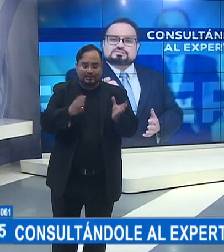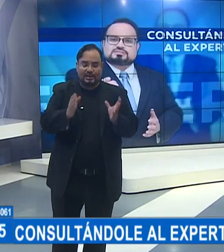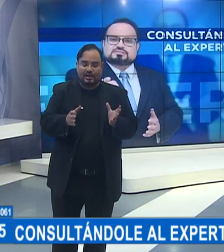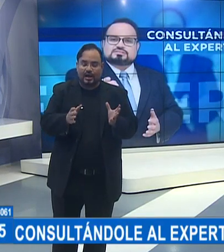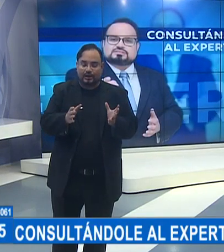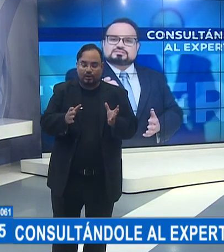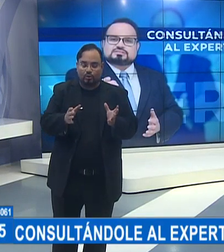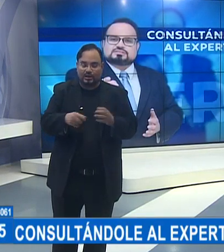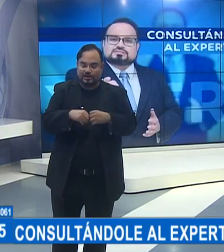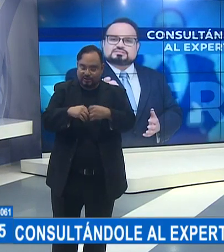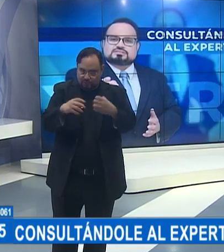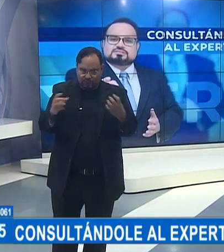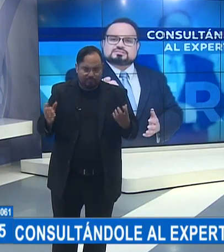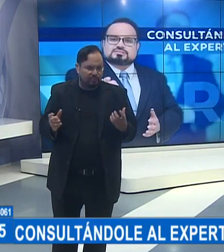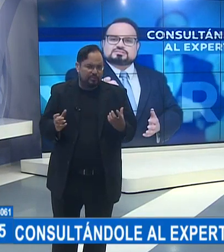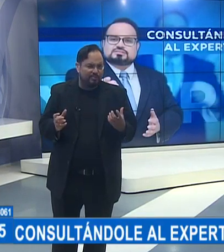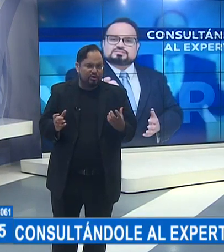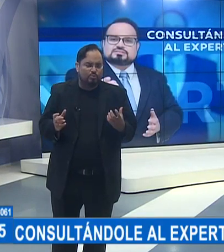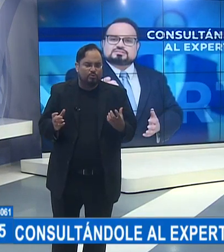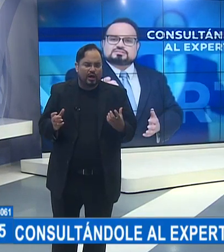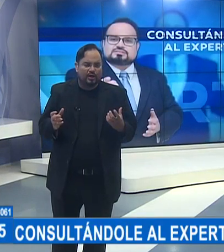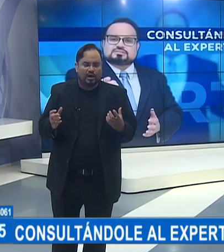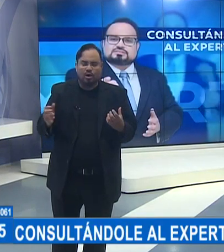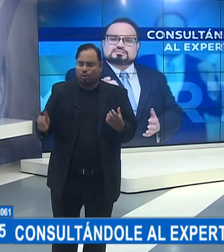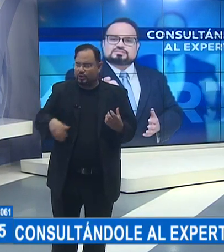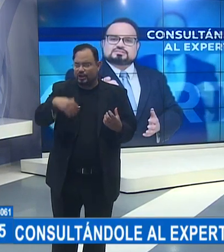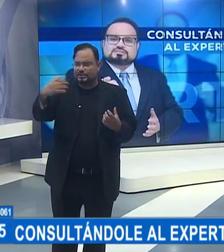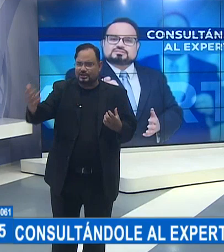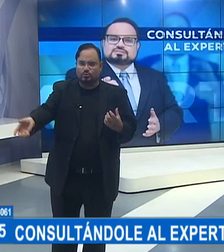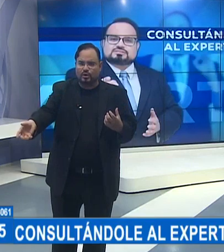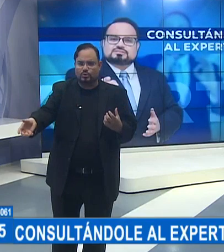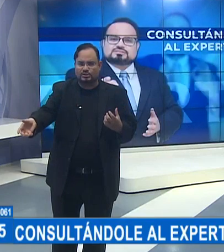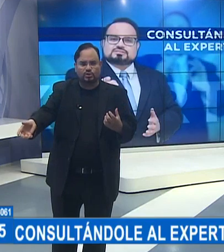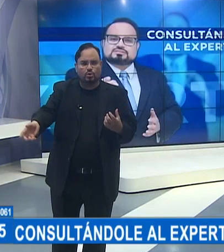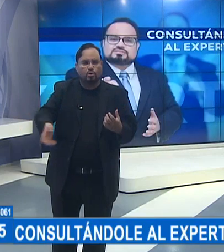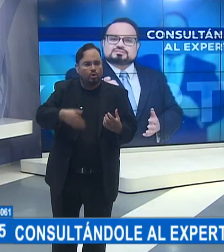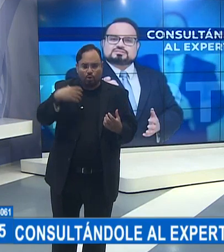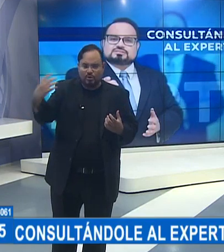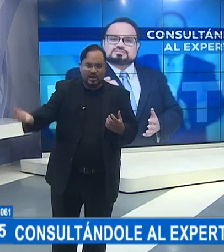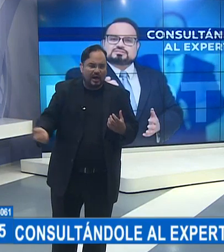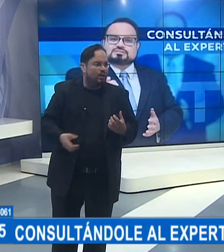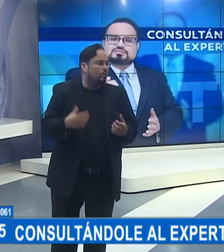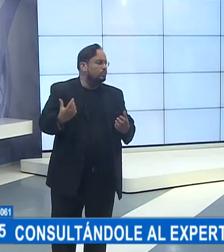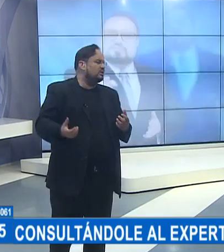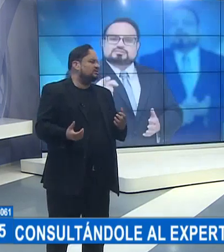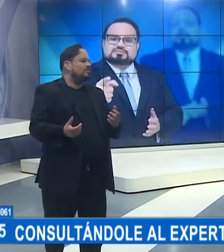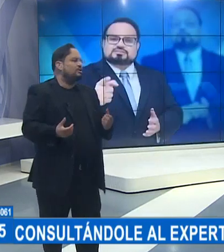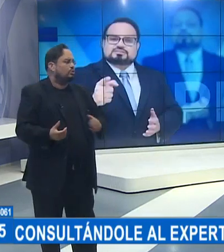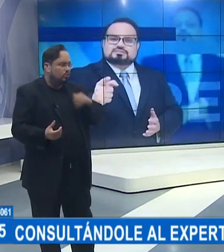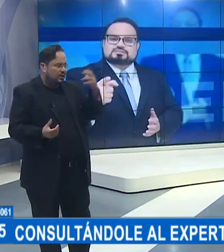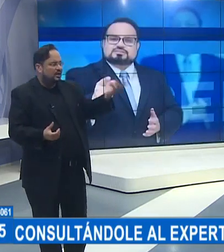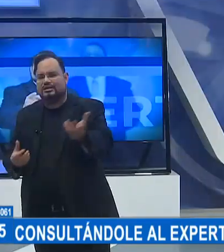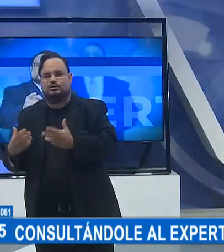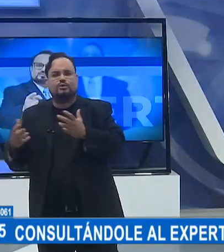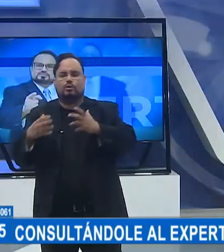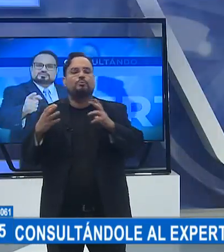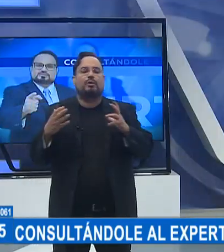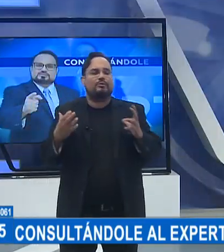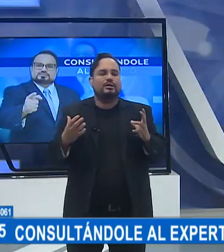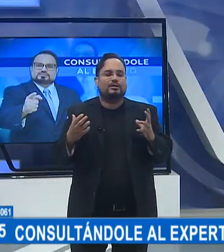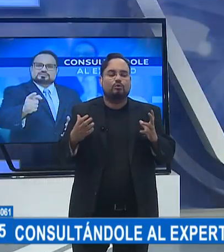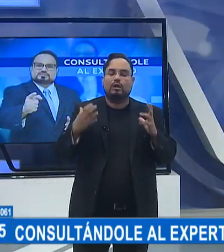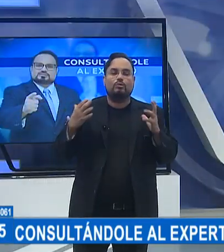quieren trasladar o quieren tener una propiedad mancomunada o quieren hacer una donación o un legado o un testamento o quieren hacer